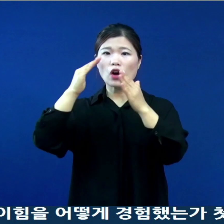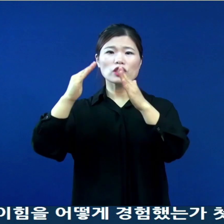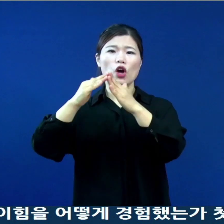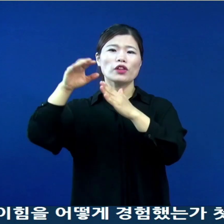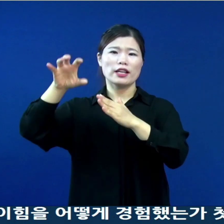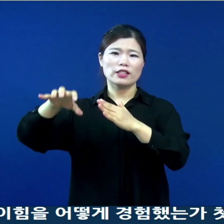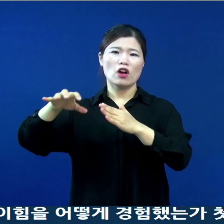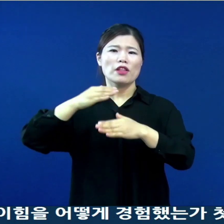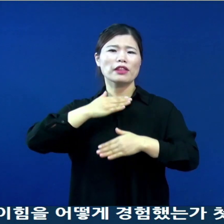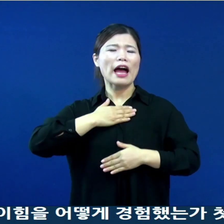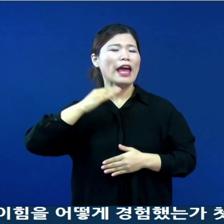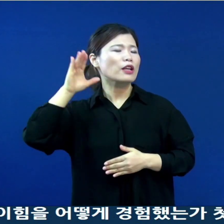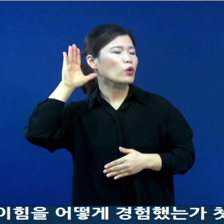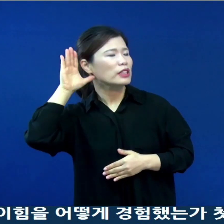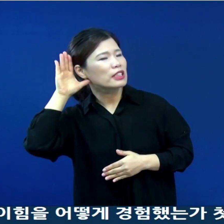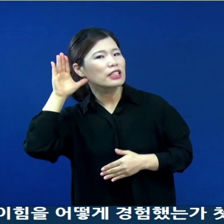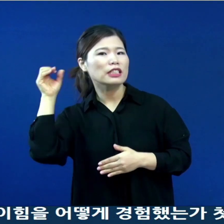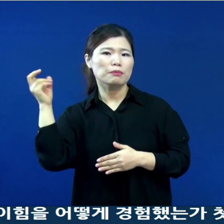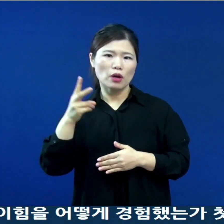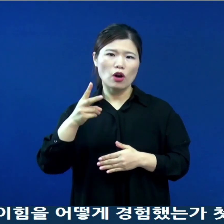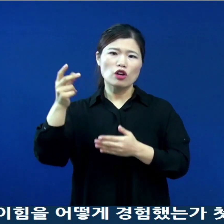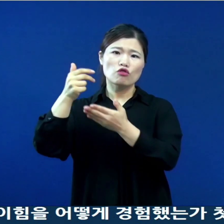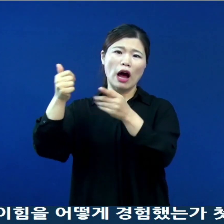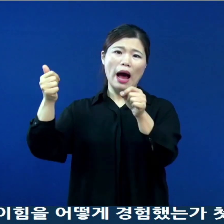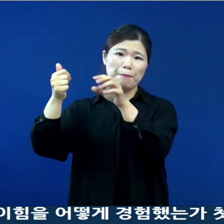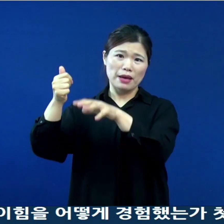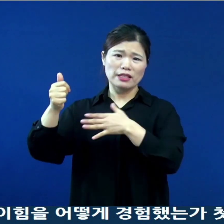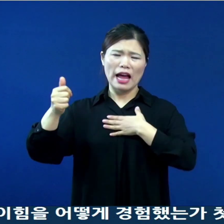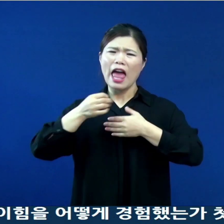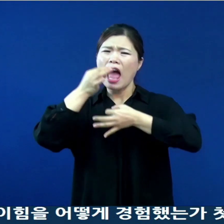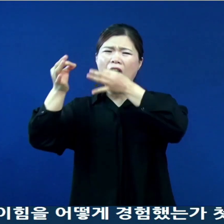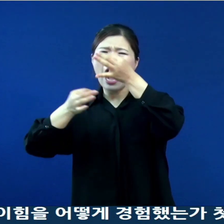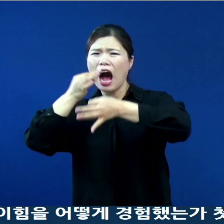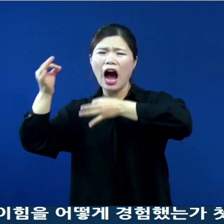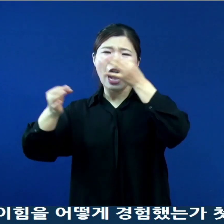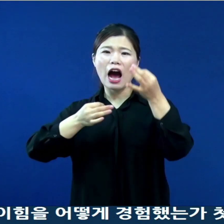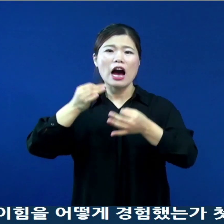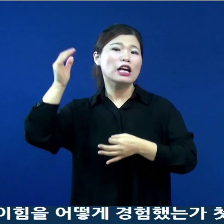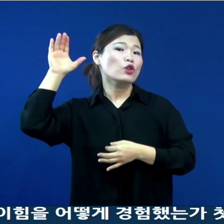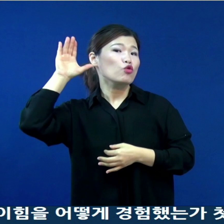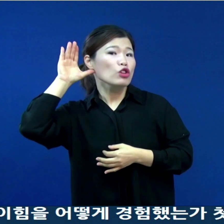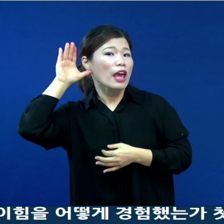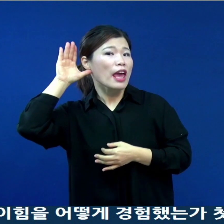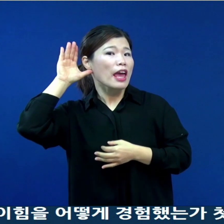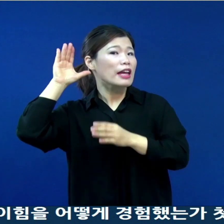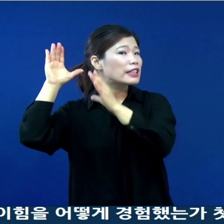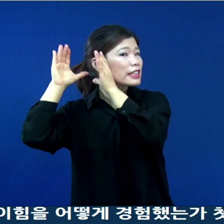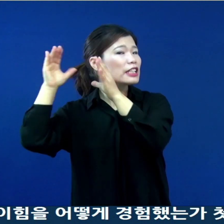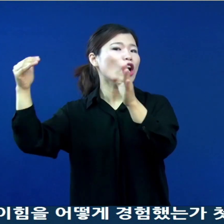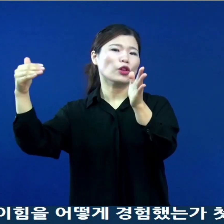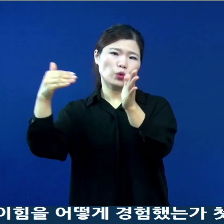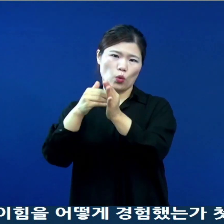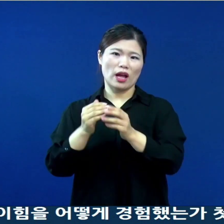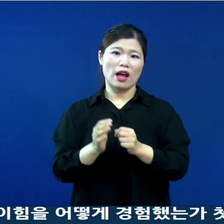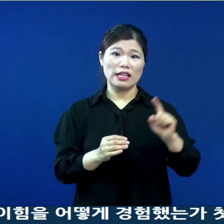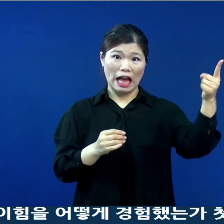소리를 들으시며 그의 앞에서 나의 부르짖음이 그 귀에 들렸도다.